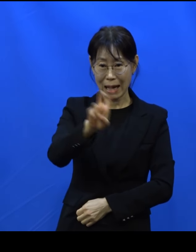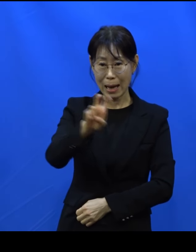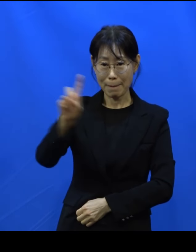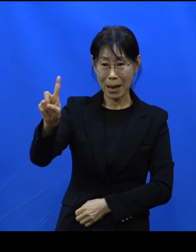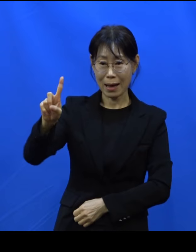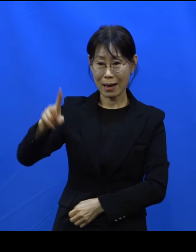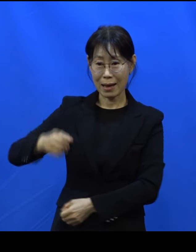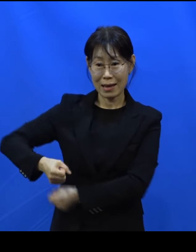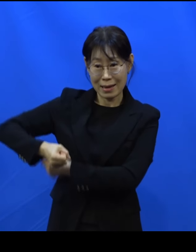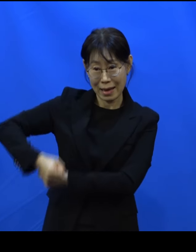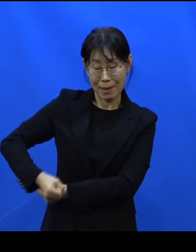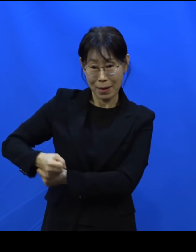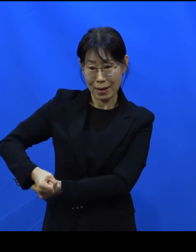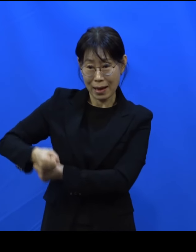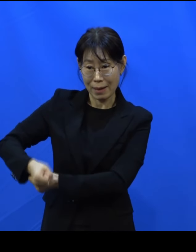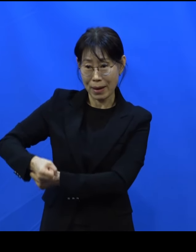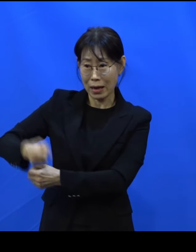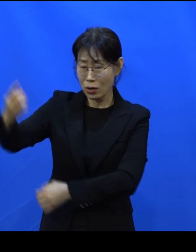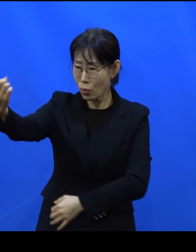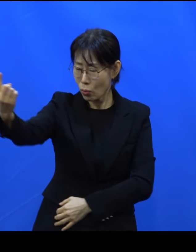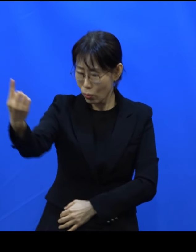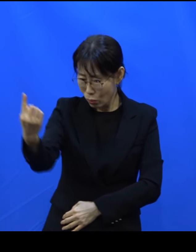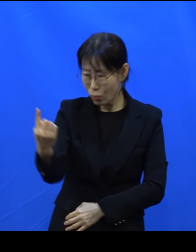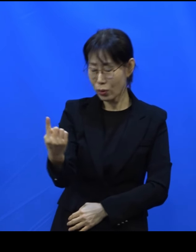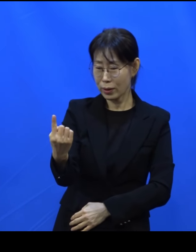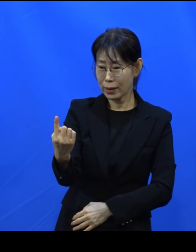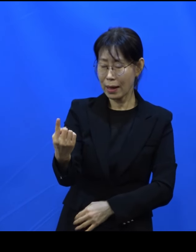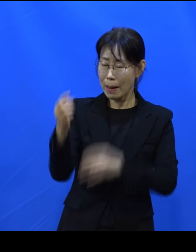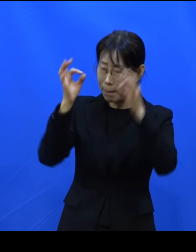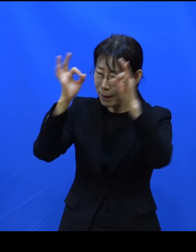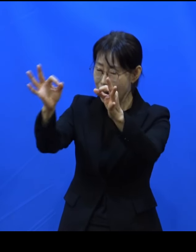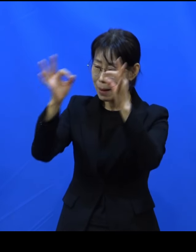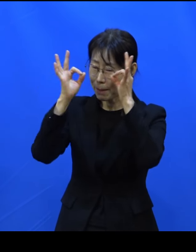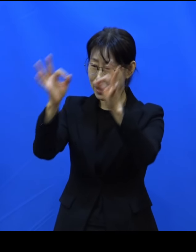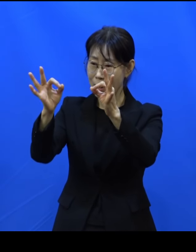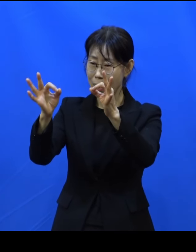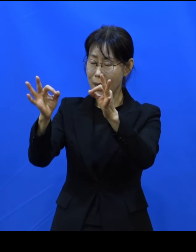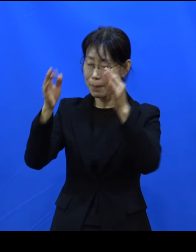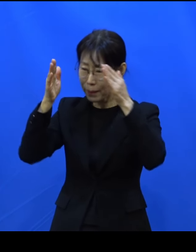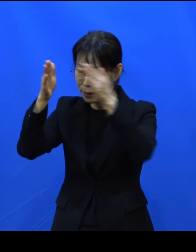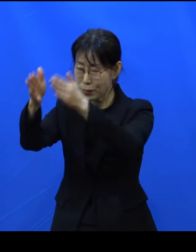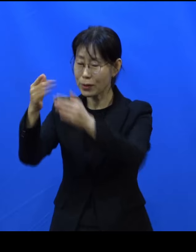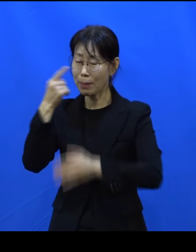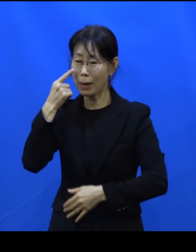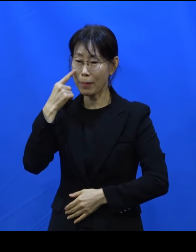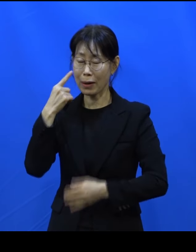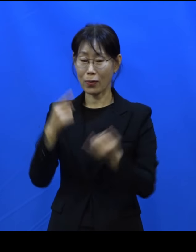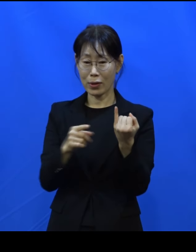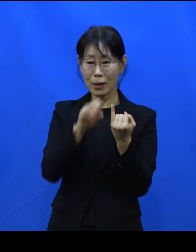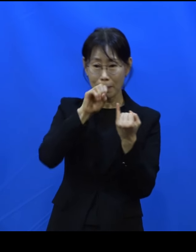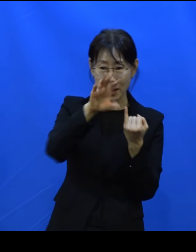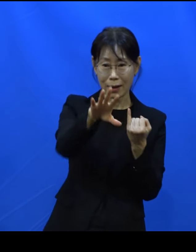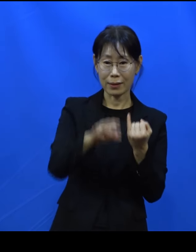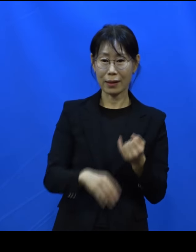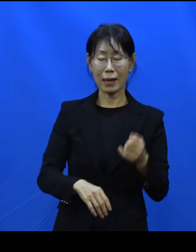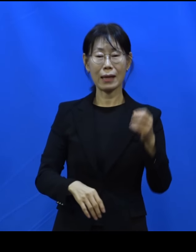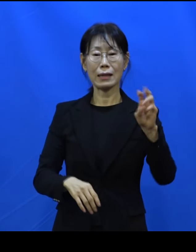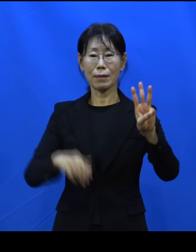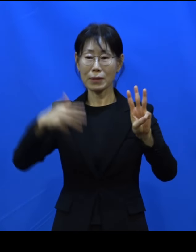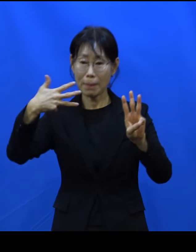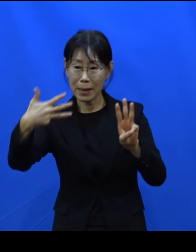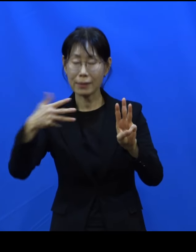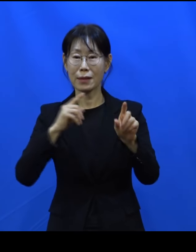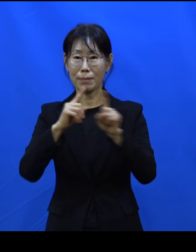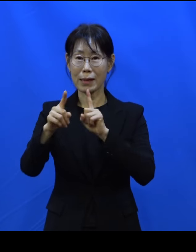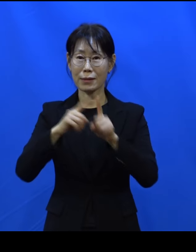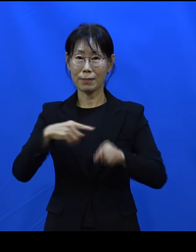이것은 우리의 삶의 모든 영역에 필요한 것이죠. 자, 8절을 보니까 다 칼을 잡고 싸움에 익숙한